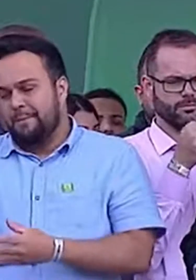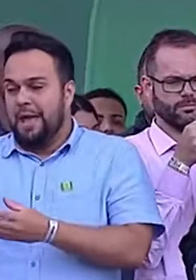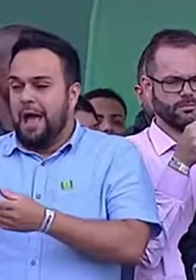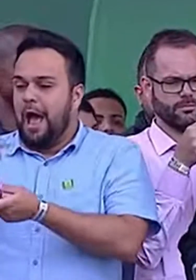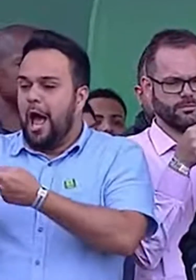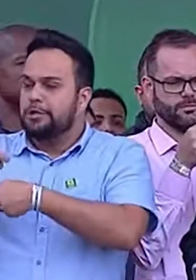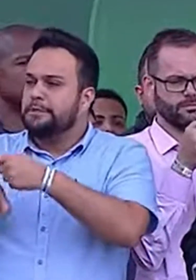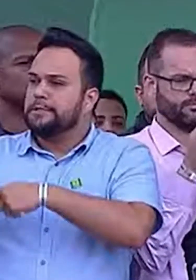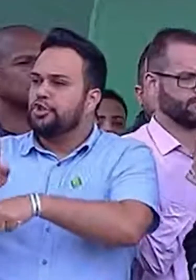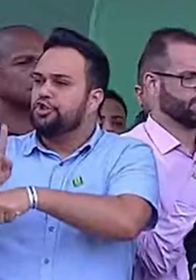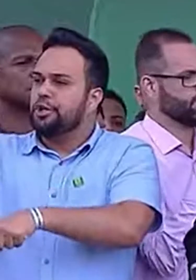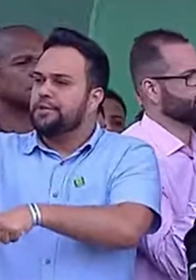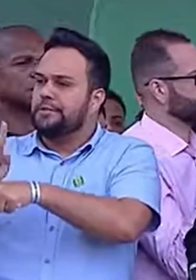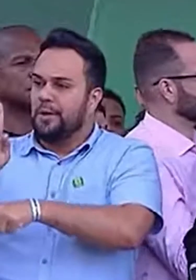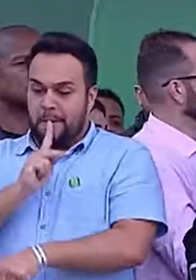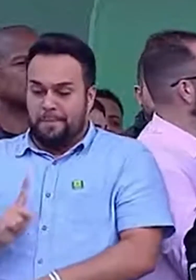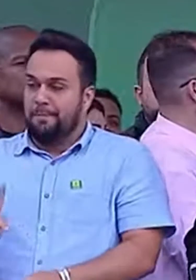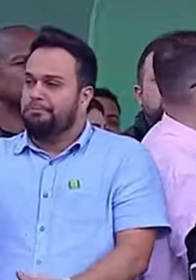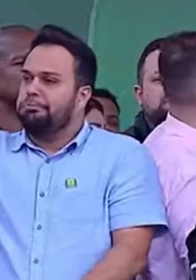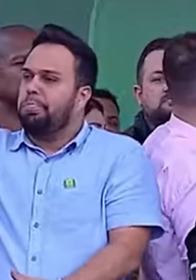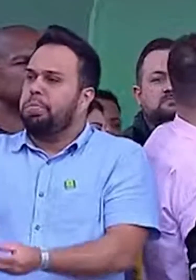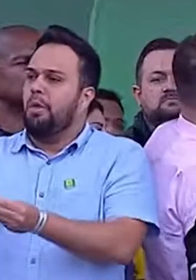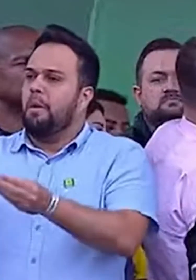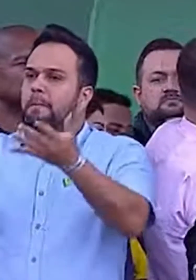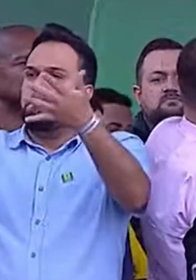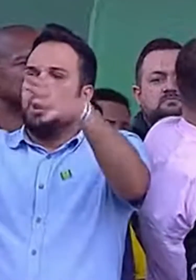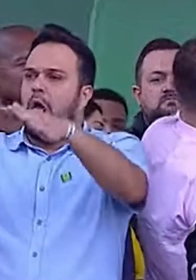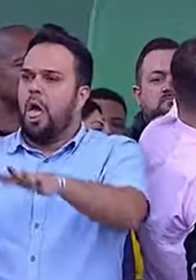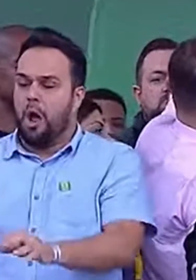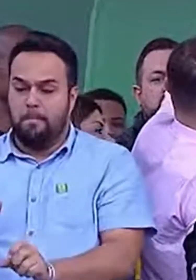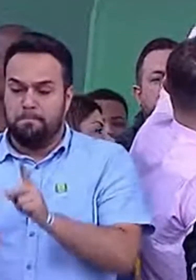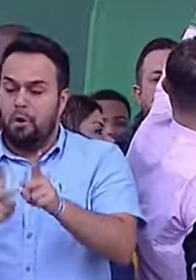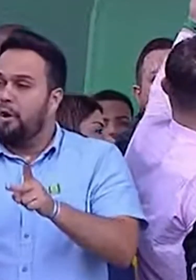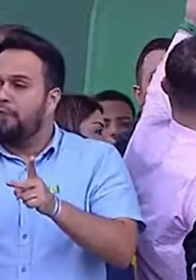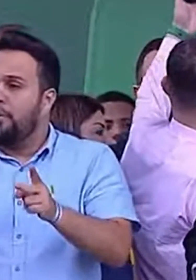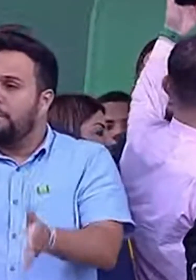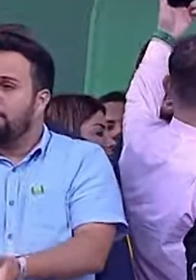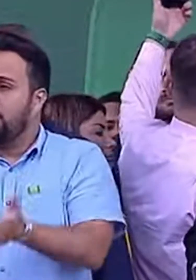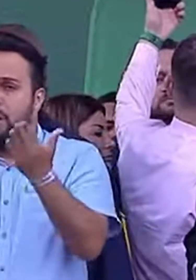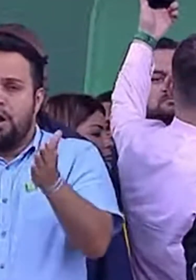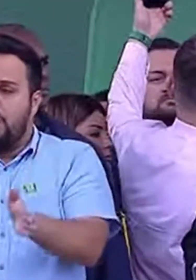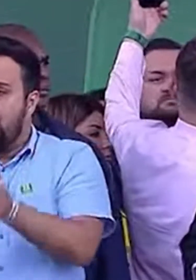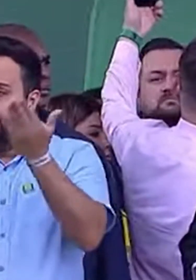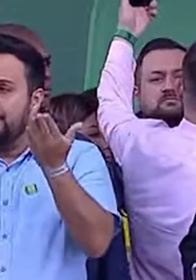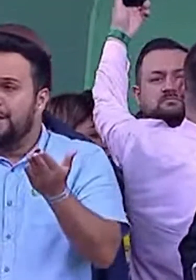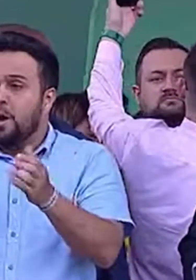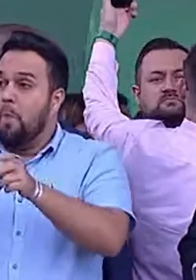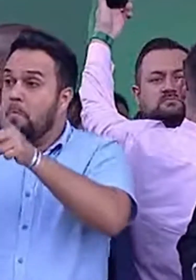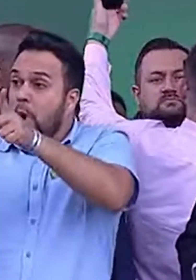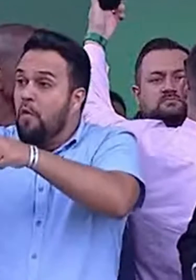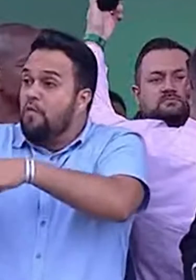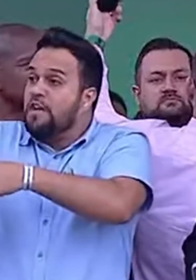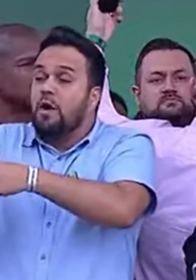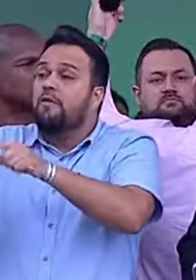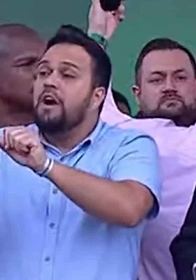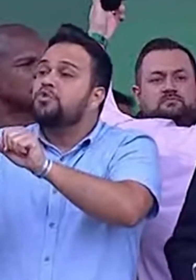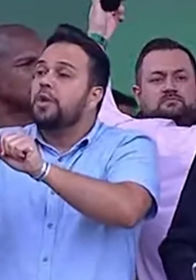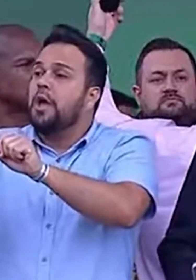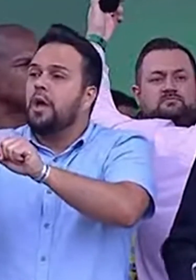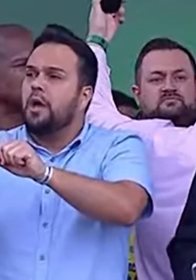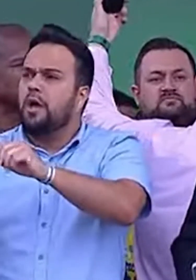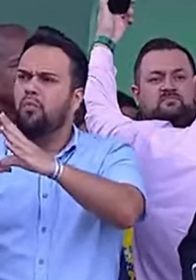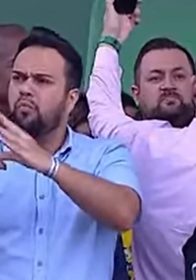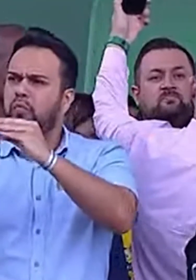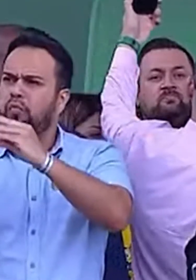passamos a ter um povo pobre cuja saída está sendo fugir para Roraima